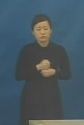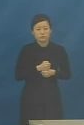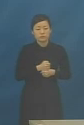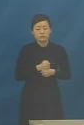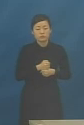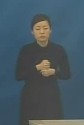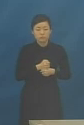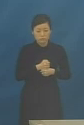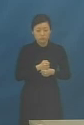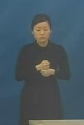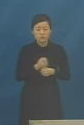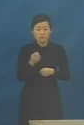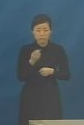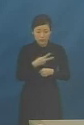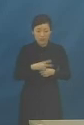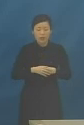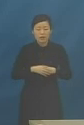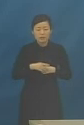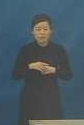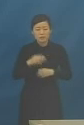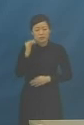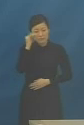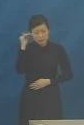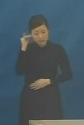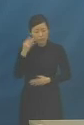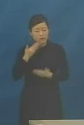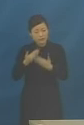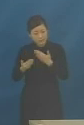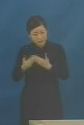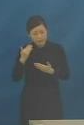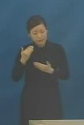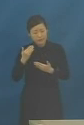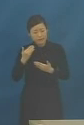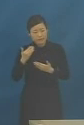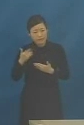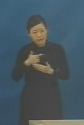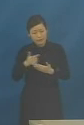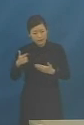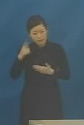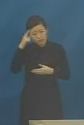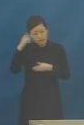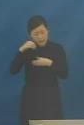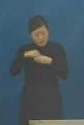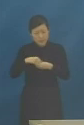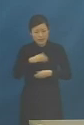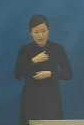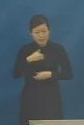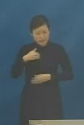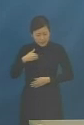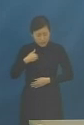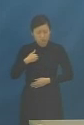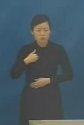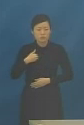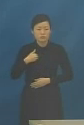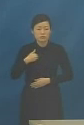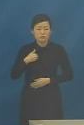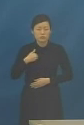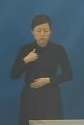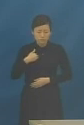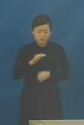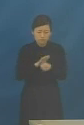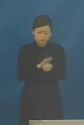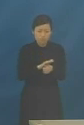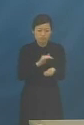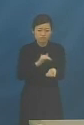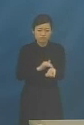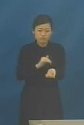一定のその知識と経験の中でですね出来うる医療これはのさbeast して